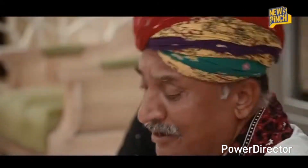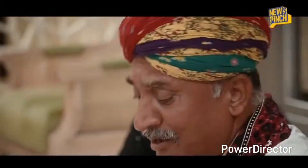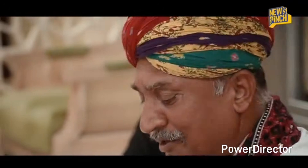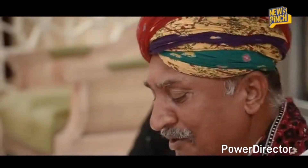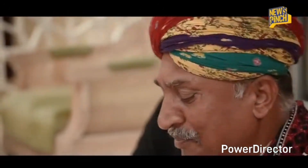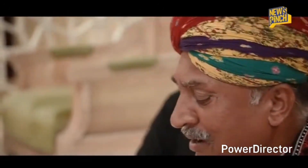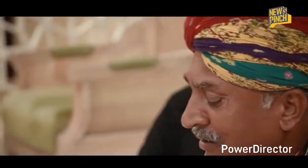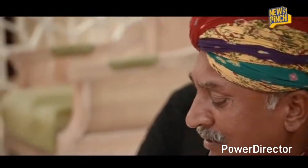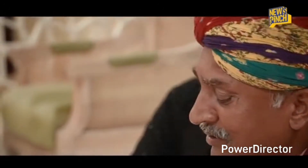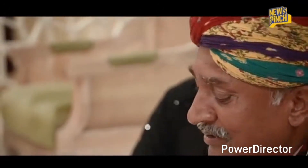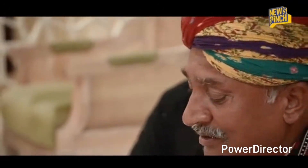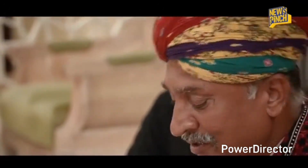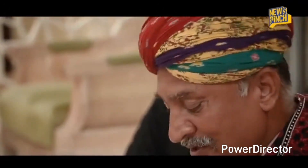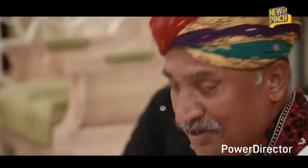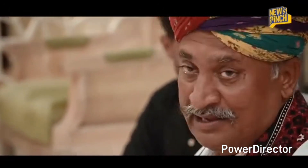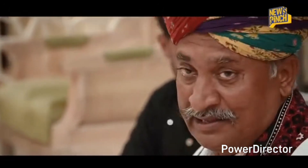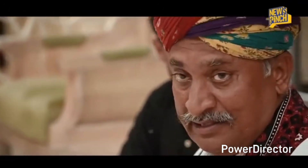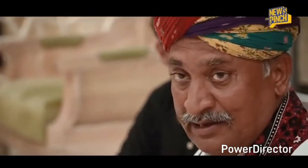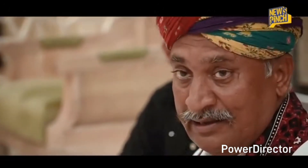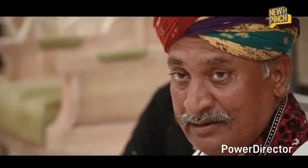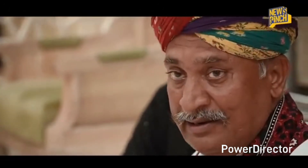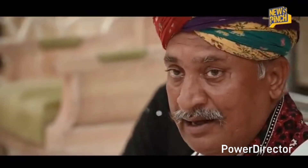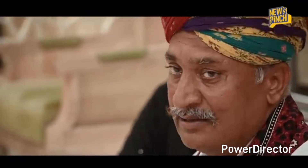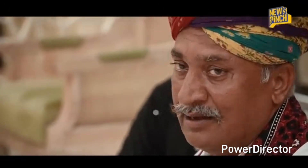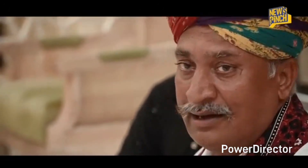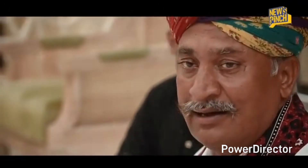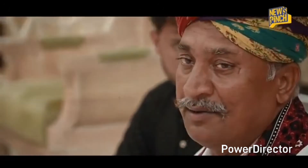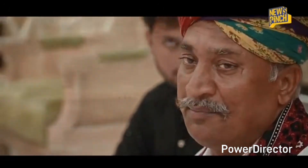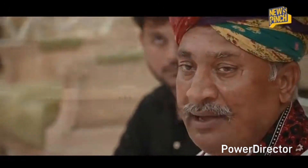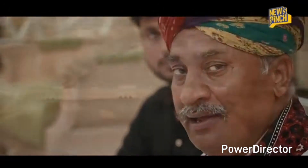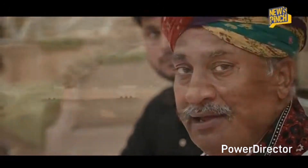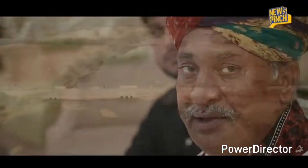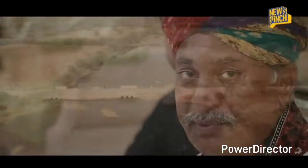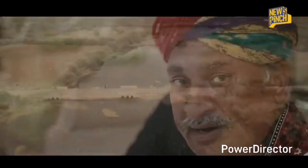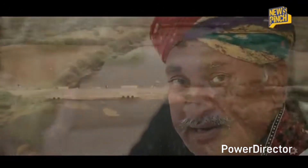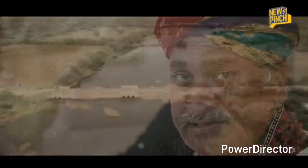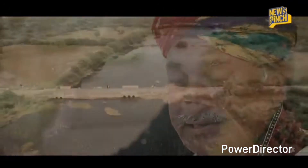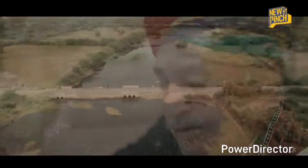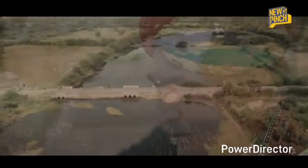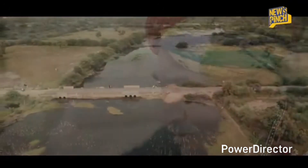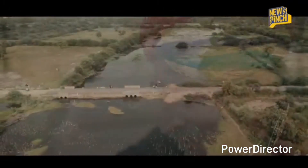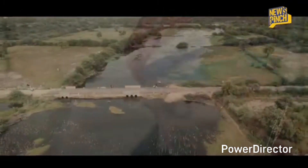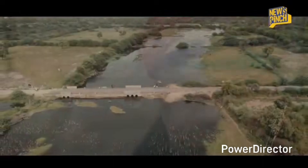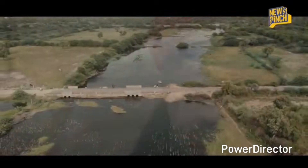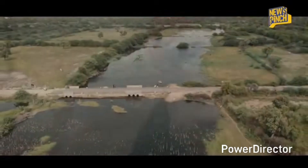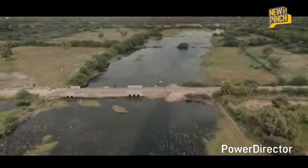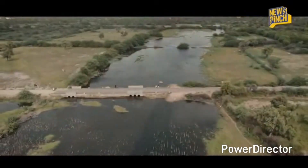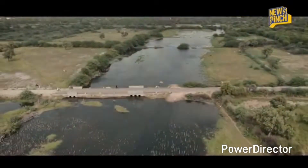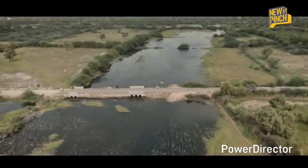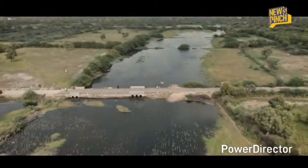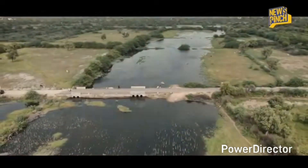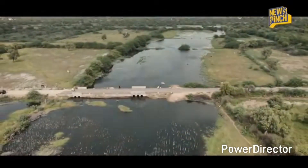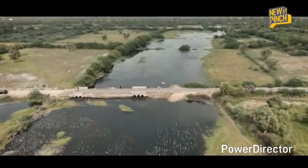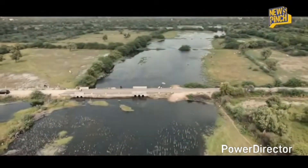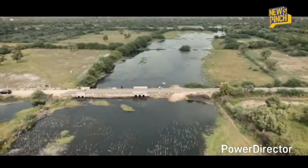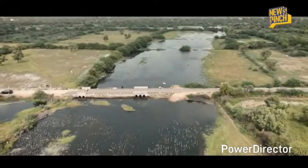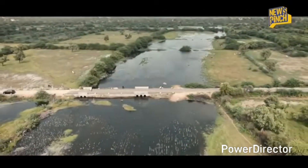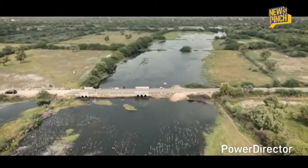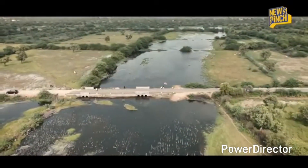नदियाँ नीर बहा, इंदर राधा में बरसा,